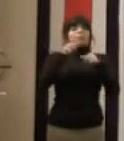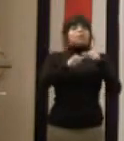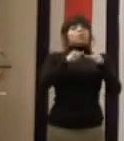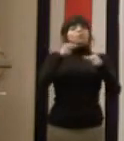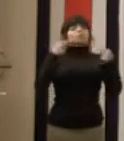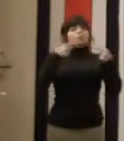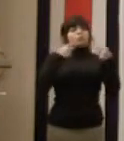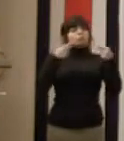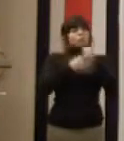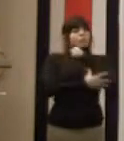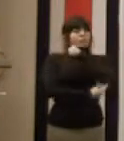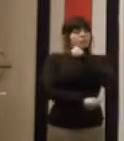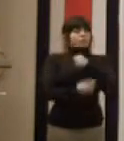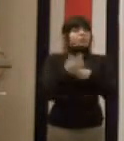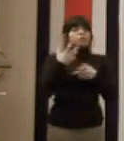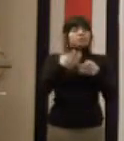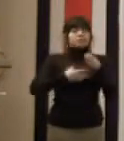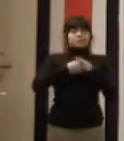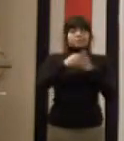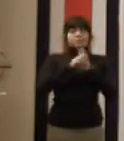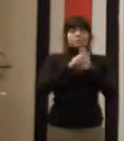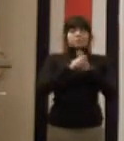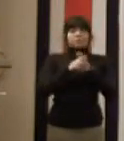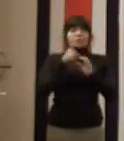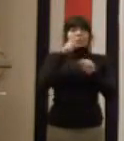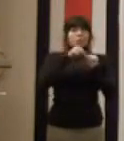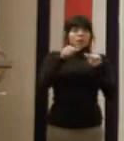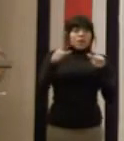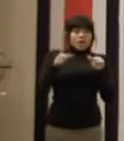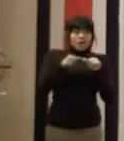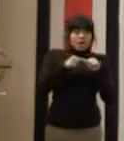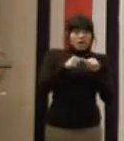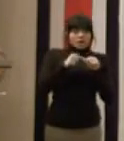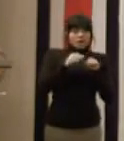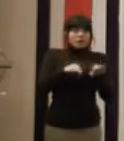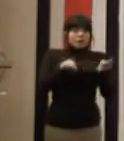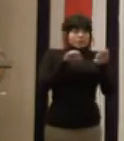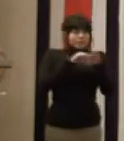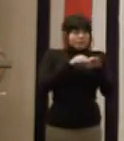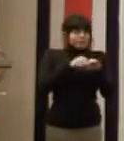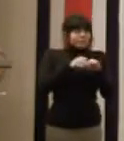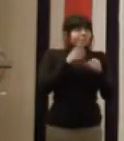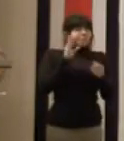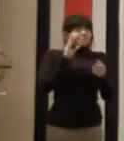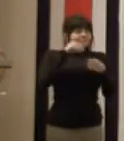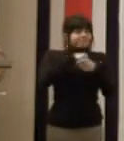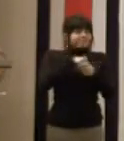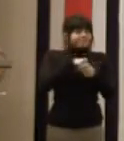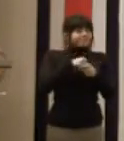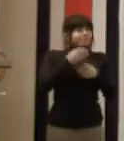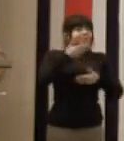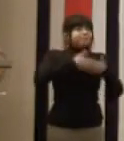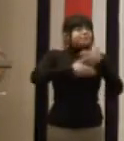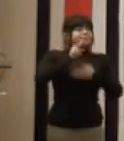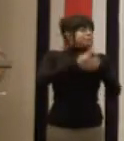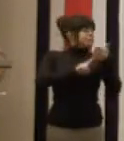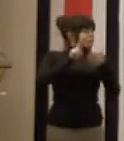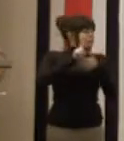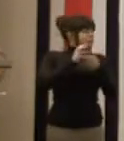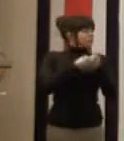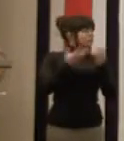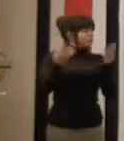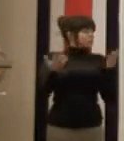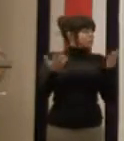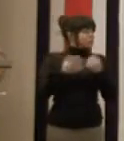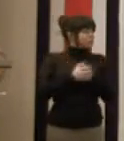la pobreza. Yo quisiera mencionar, por ejemplo, que un área que explícitamente se cita es la colaboración de las universidades